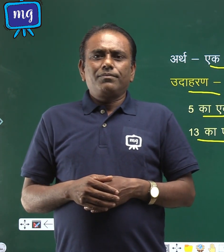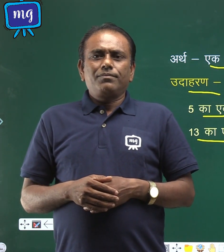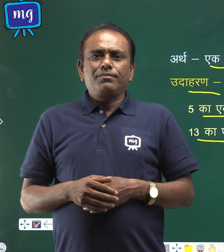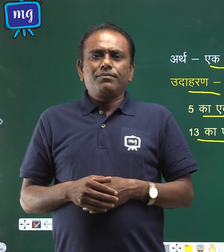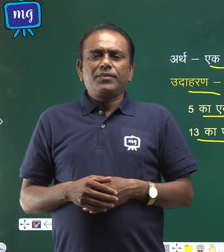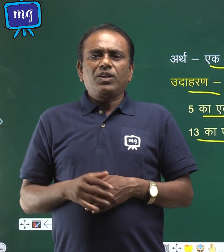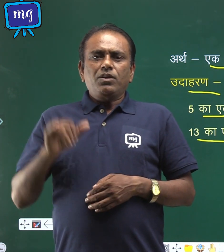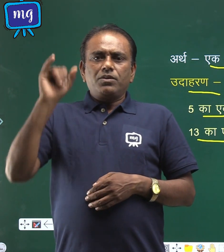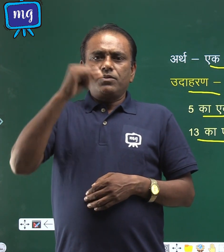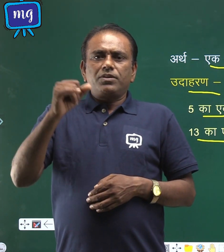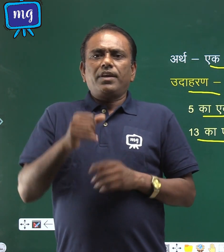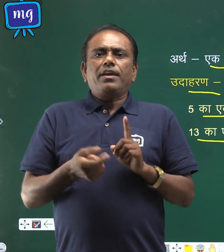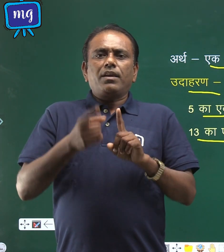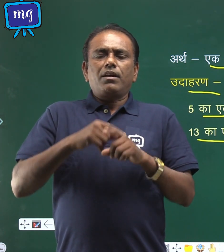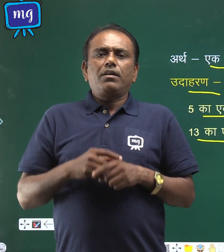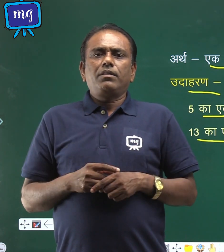6 का